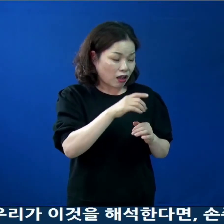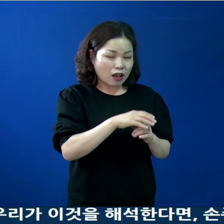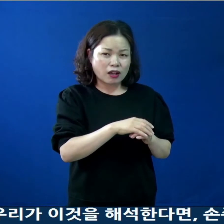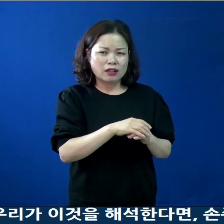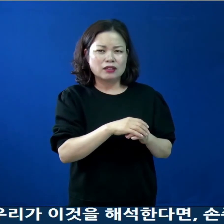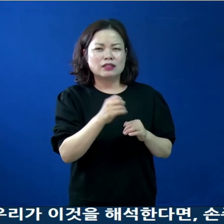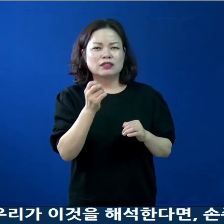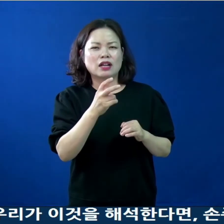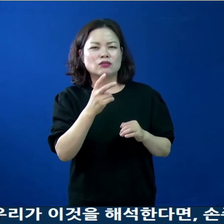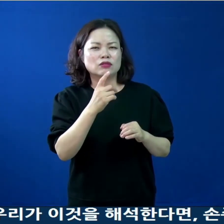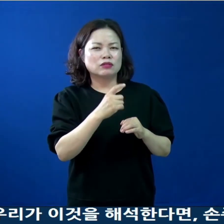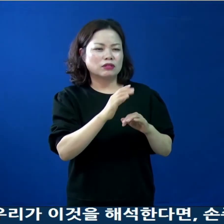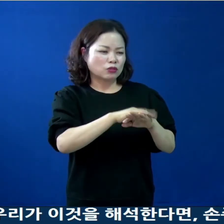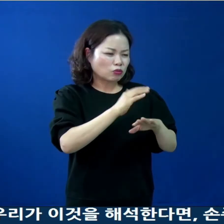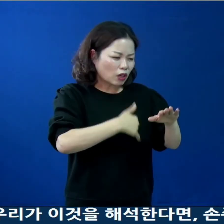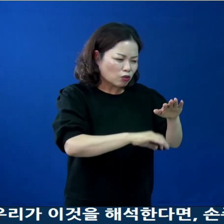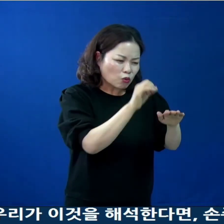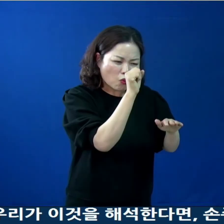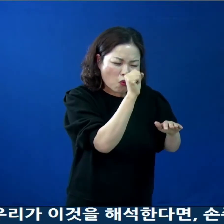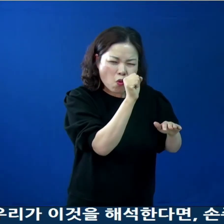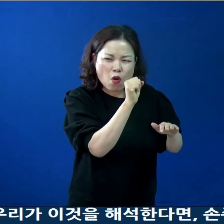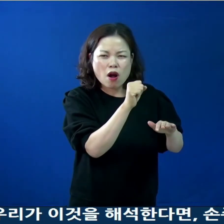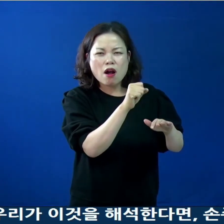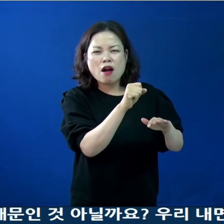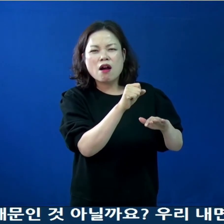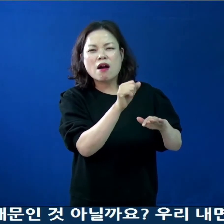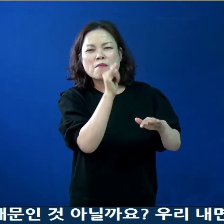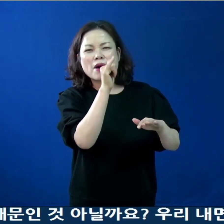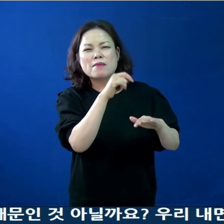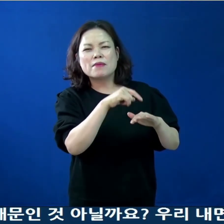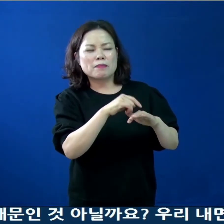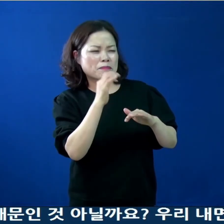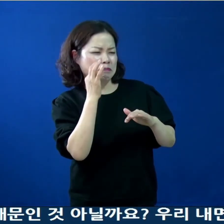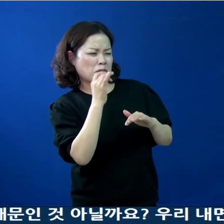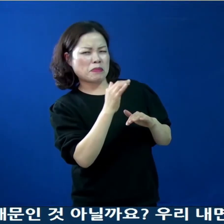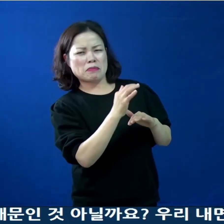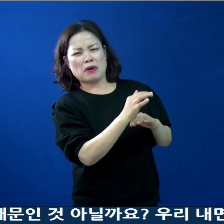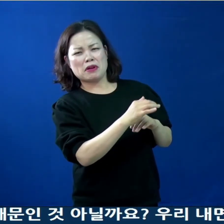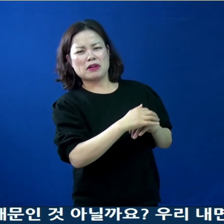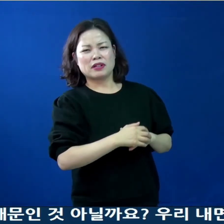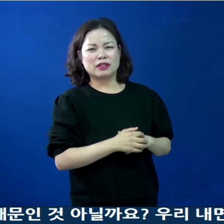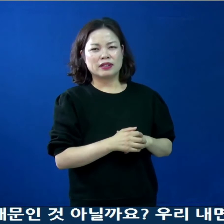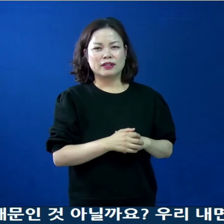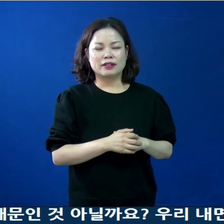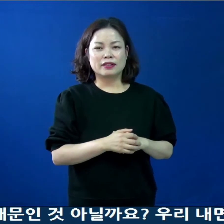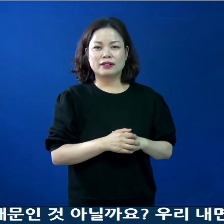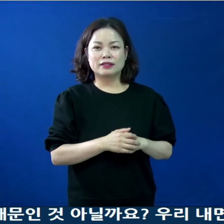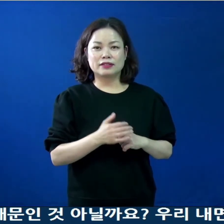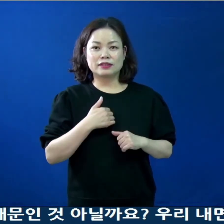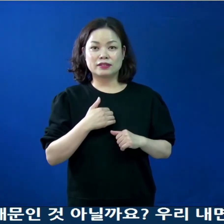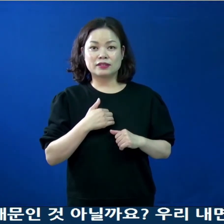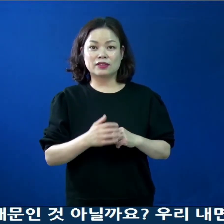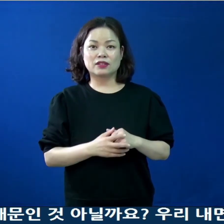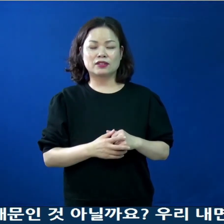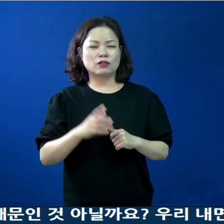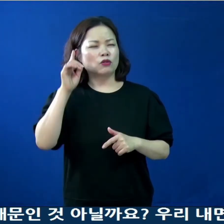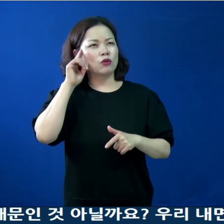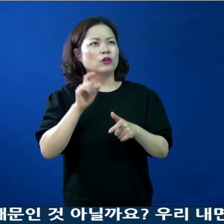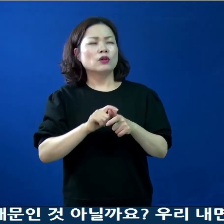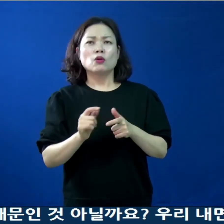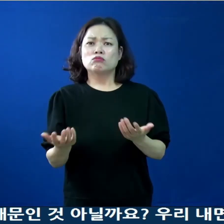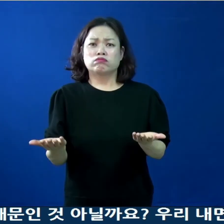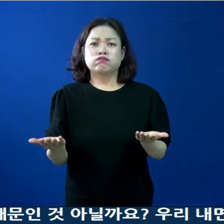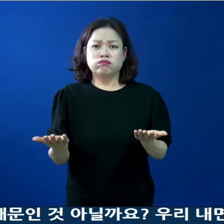그래서 자꾸 묵상하니까 그것이 자꾸 더 앙망이 되는 것이죠. 저는 고민했어요.